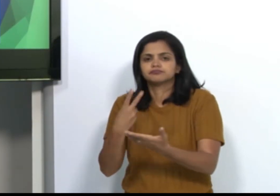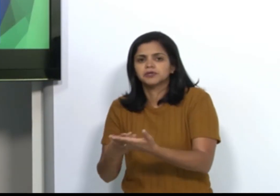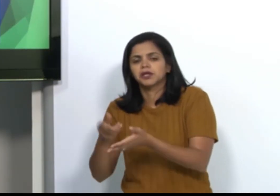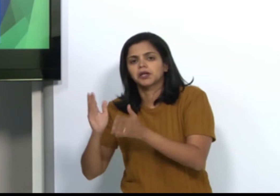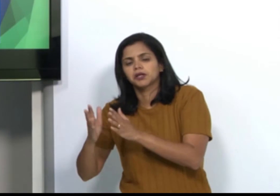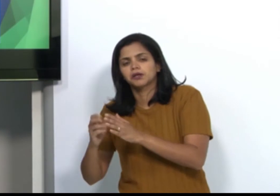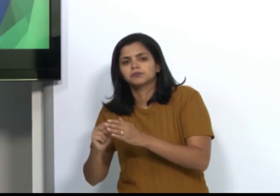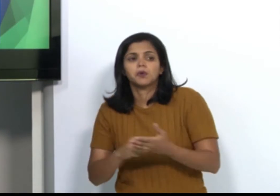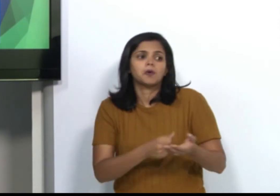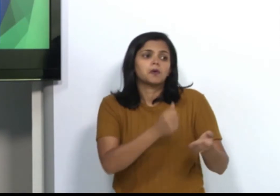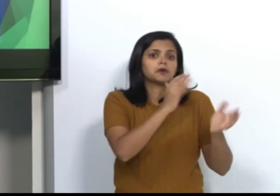o português,